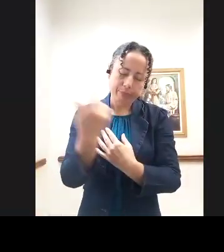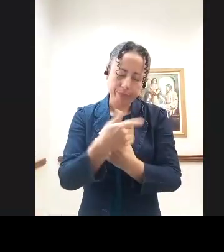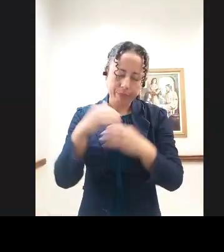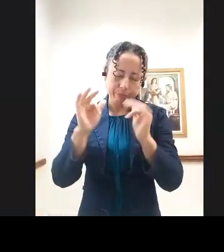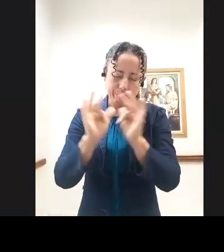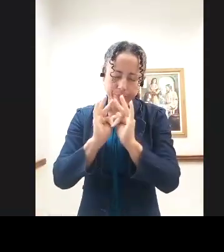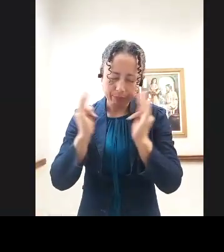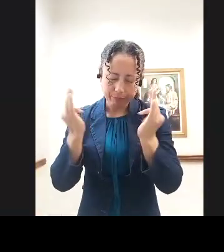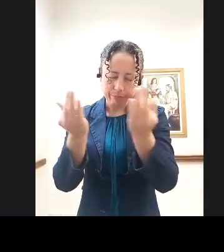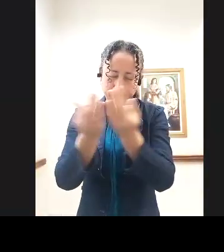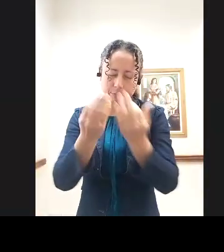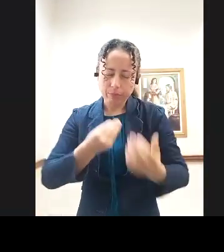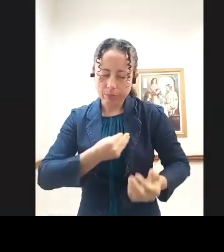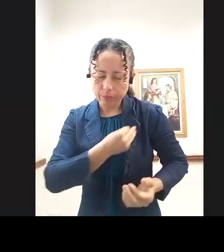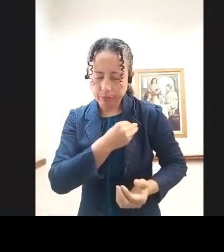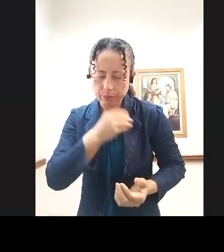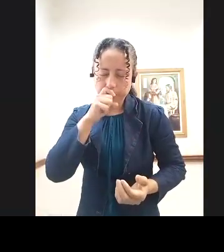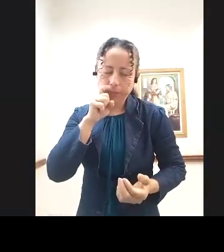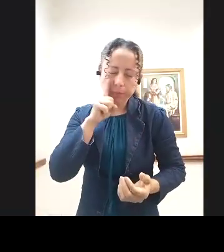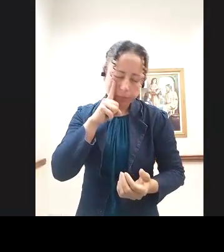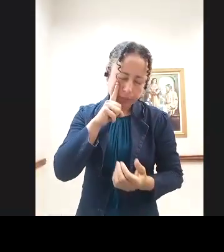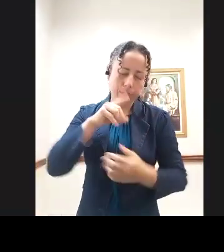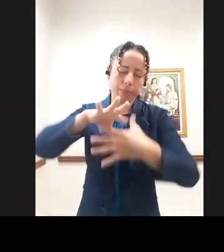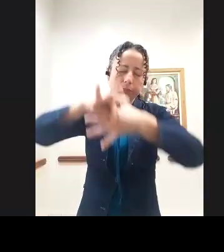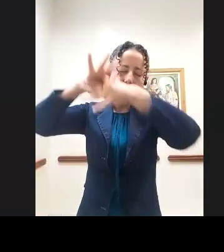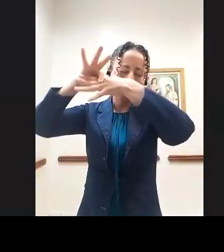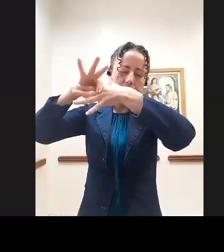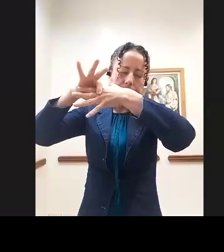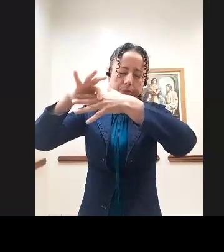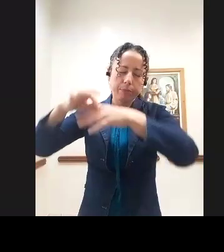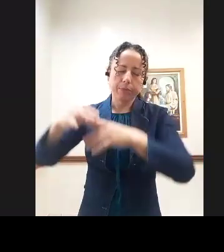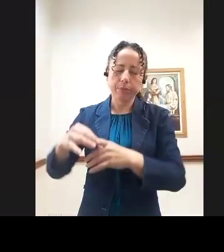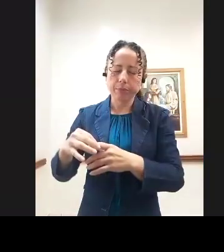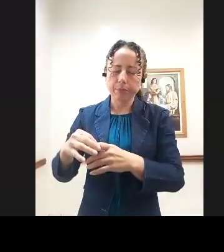pais, nossos líderes locais e gerais, que todos nós